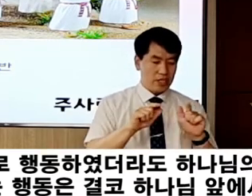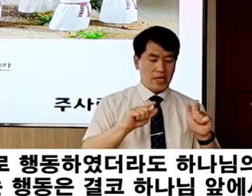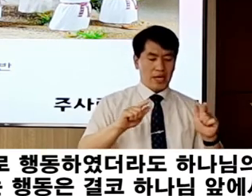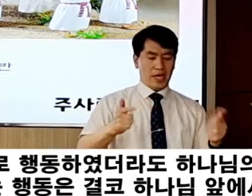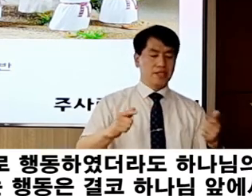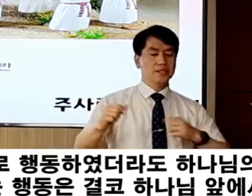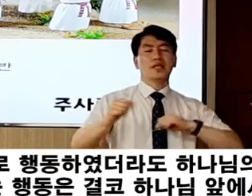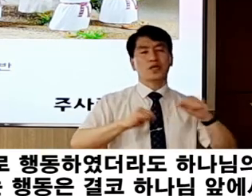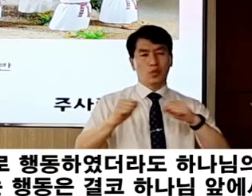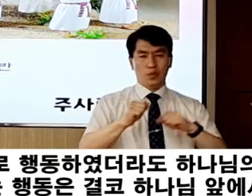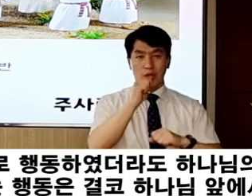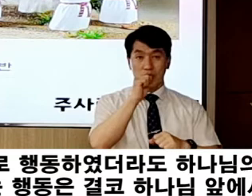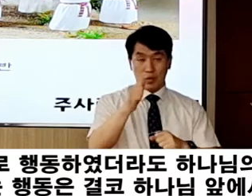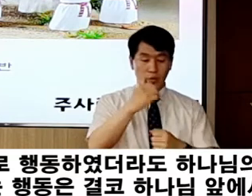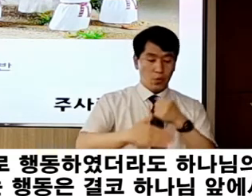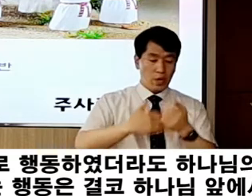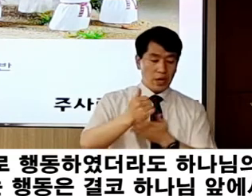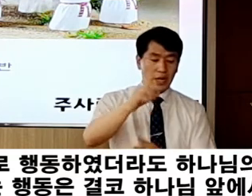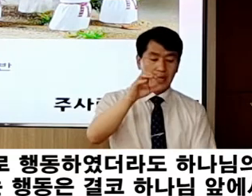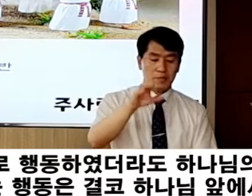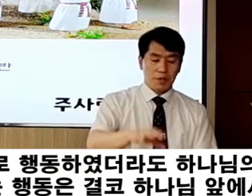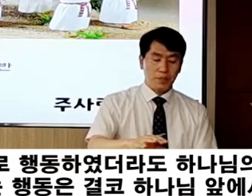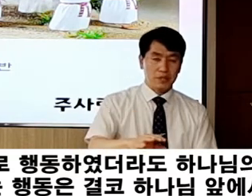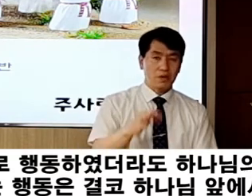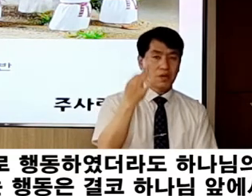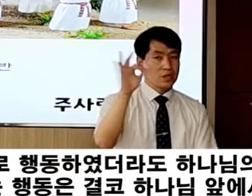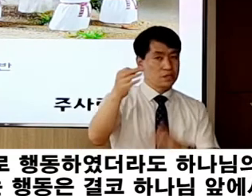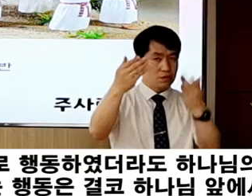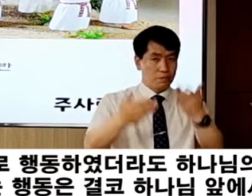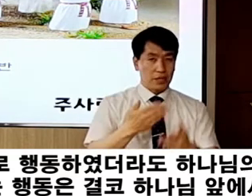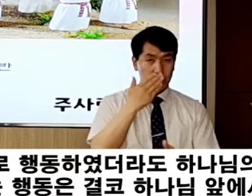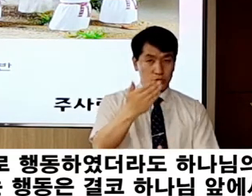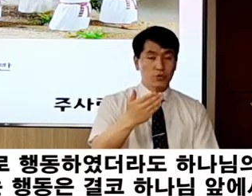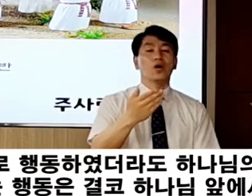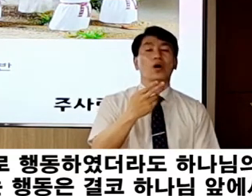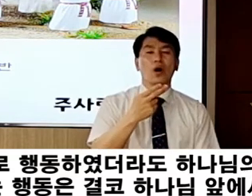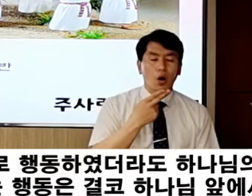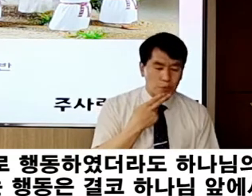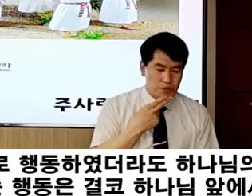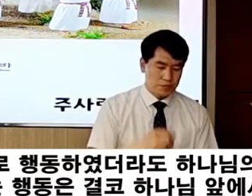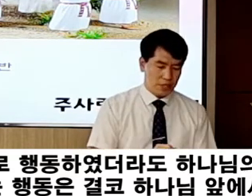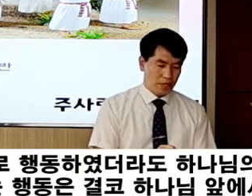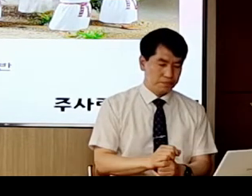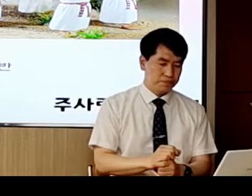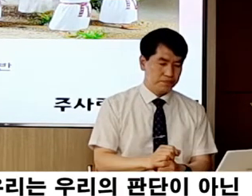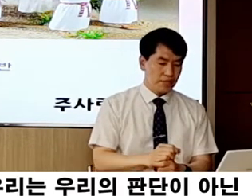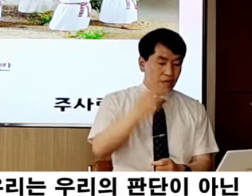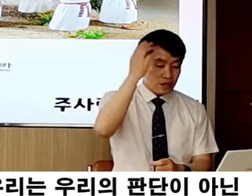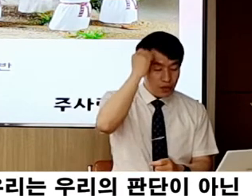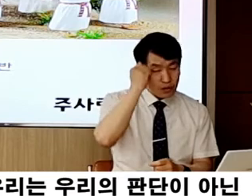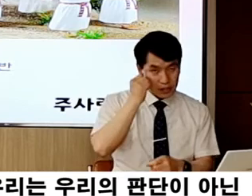순종하지 않은 행동, 결코 하나님 앞에서 인정받을 수 없습니다.